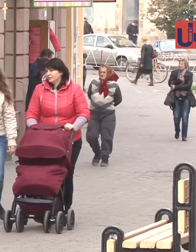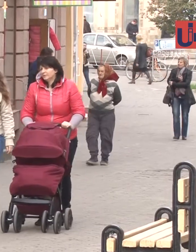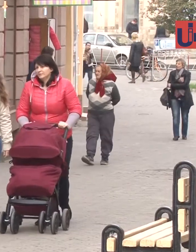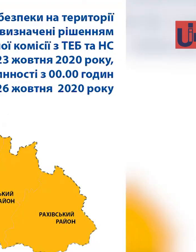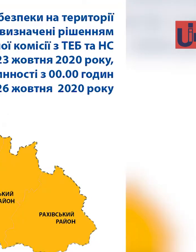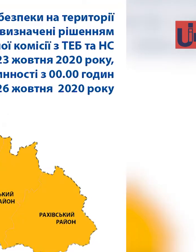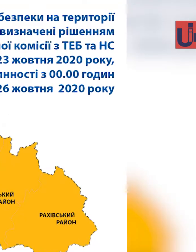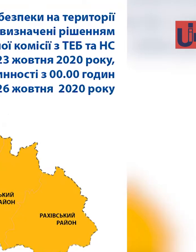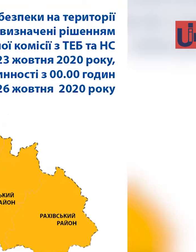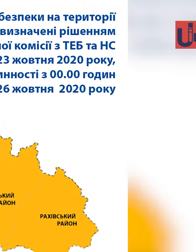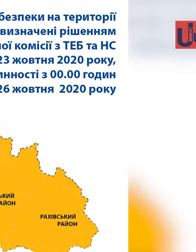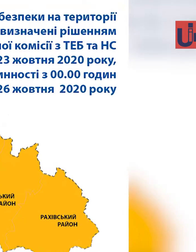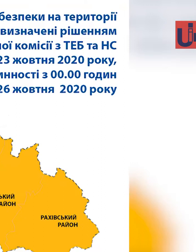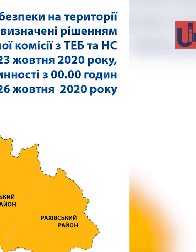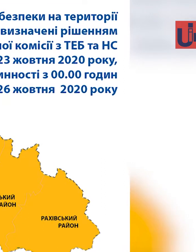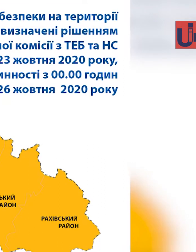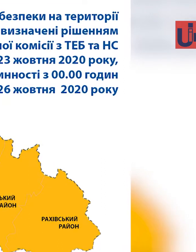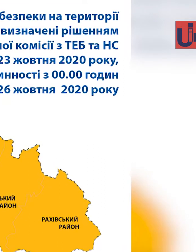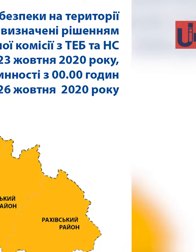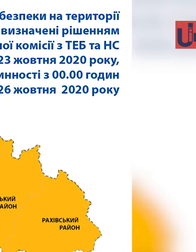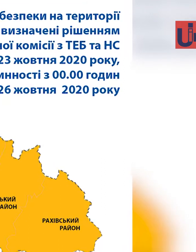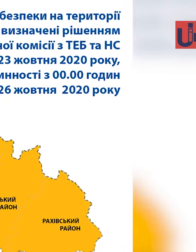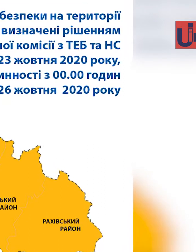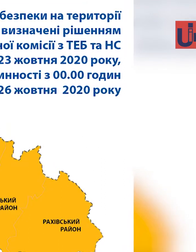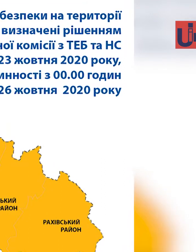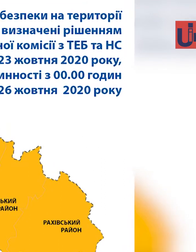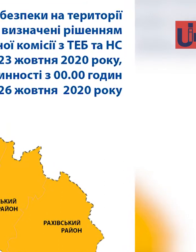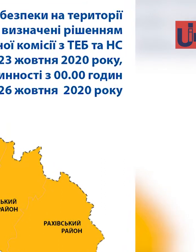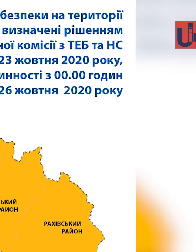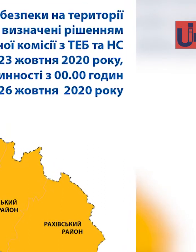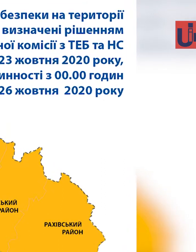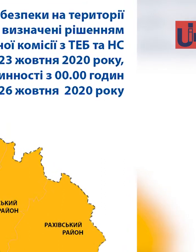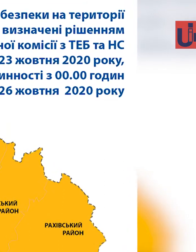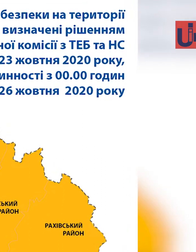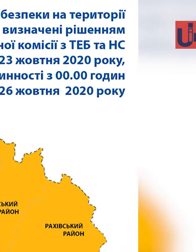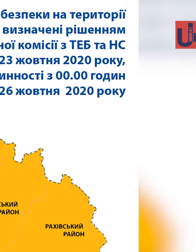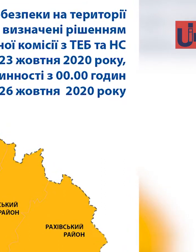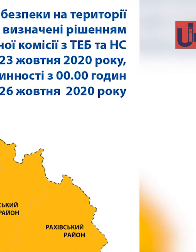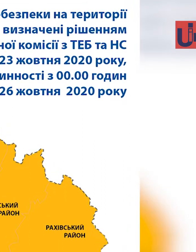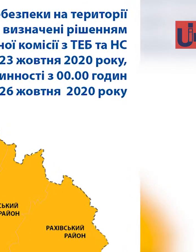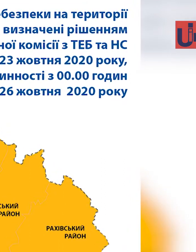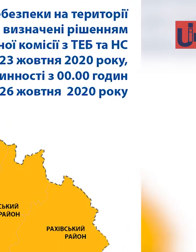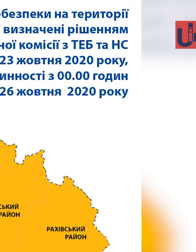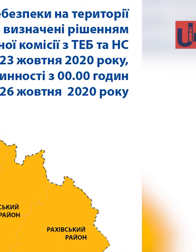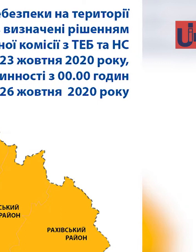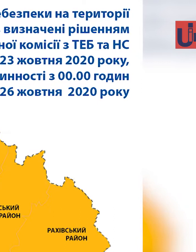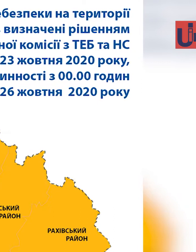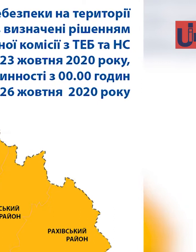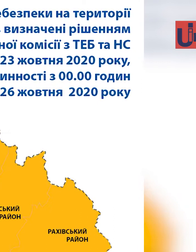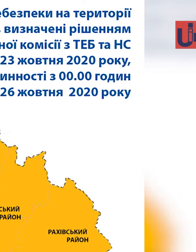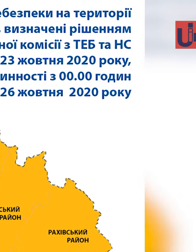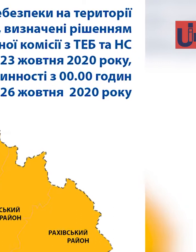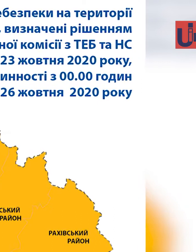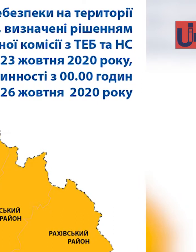червоного. Наразі у найжорсткіших умовах адаптивного карантину є 100 адміністративних одиниць України, в тому числі Перечинський